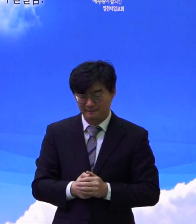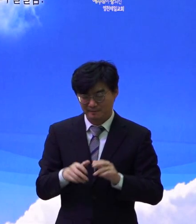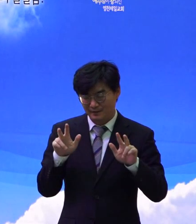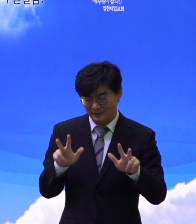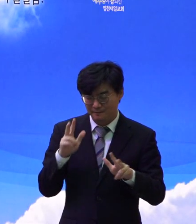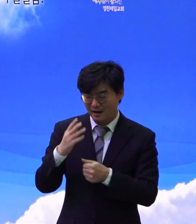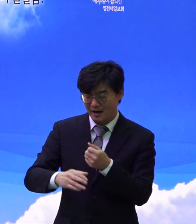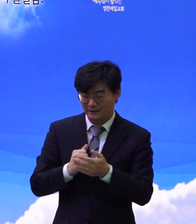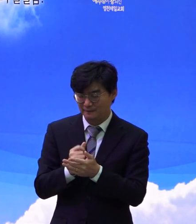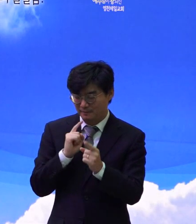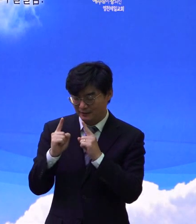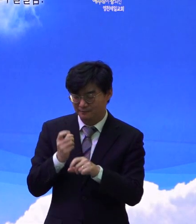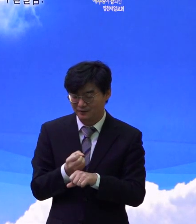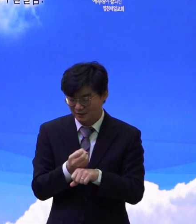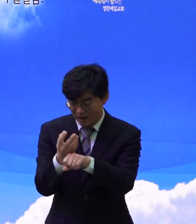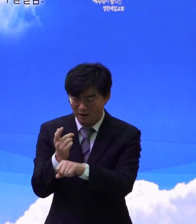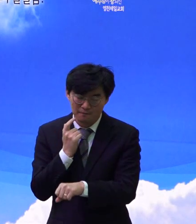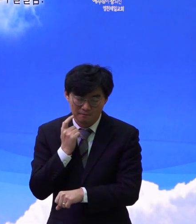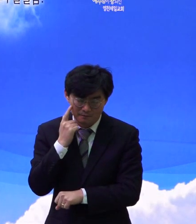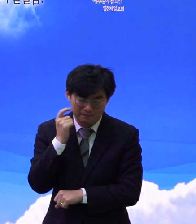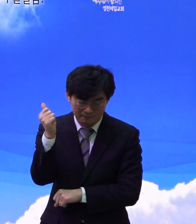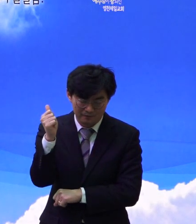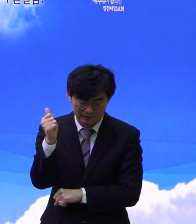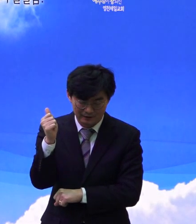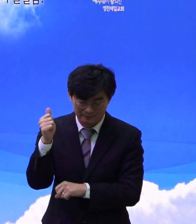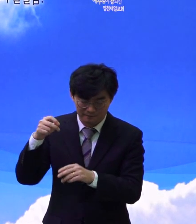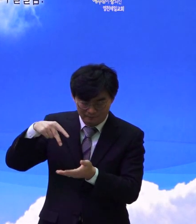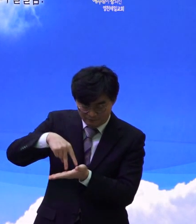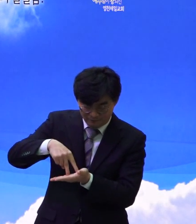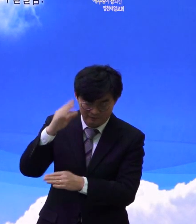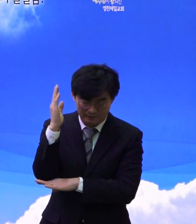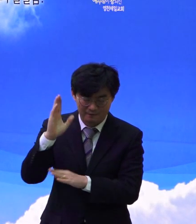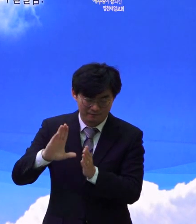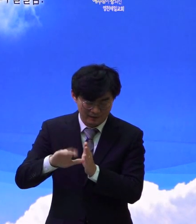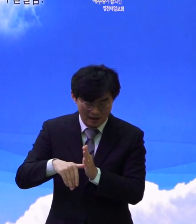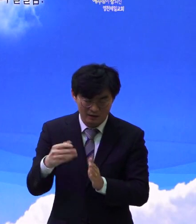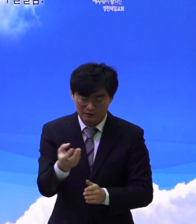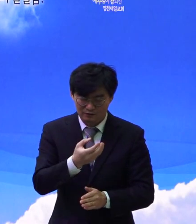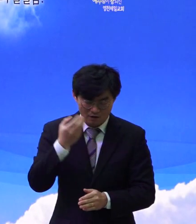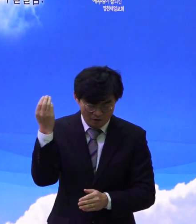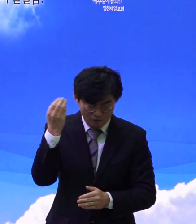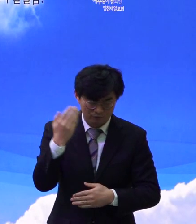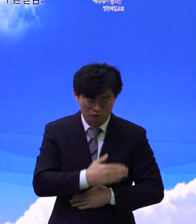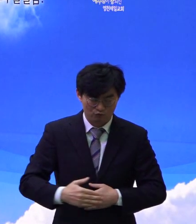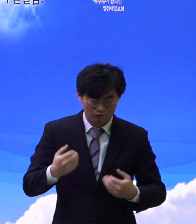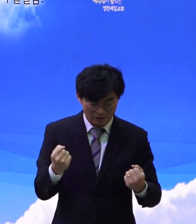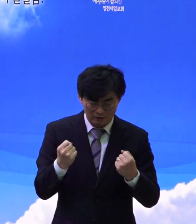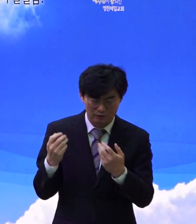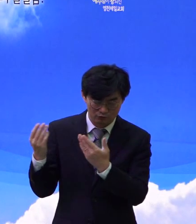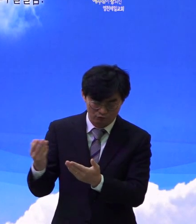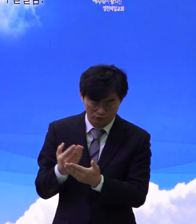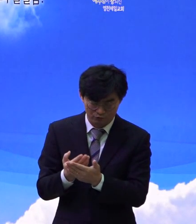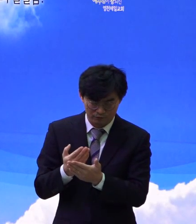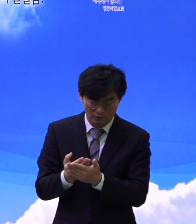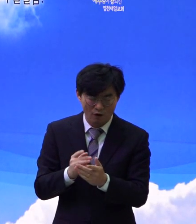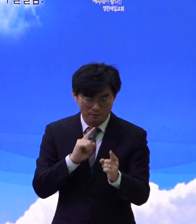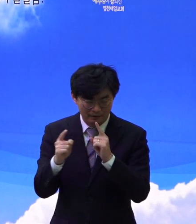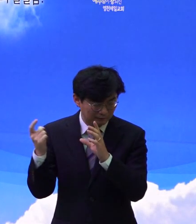말씀을 증거하시는 담임 목사님의 영육을 강건케 하옵시고 알파한 우리의 심령에 담비를